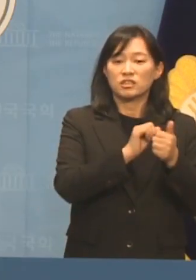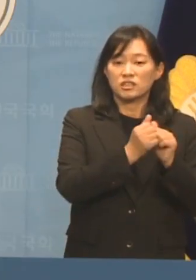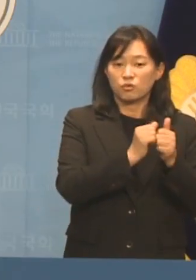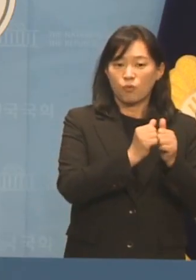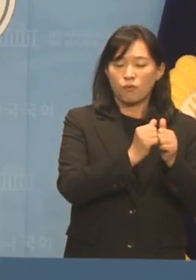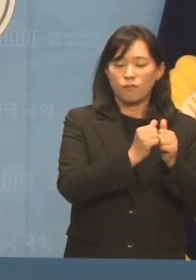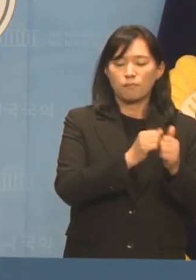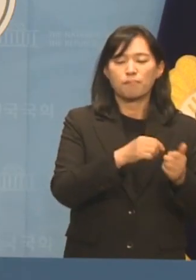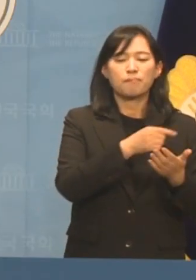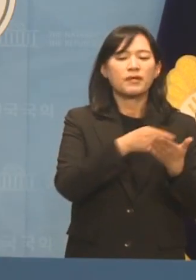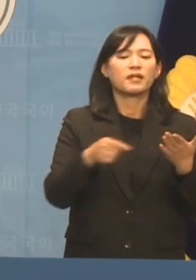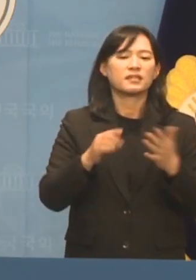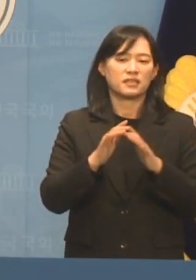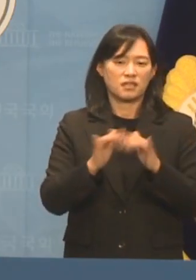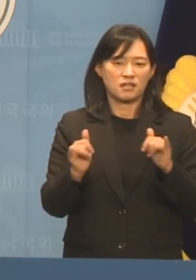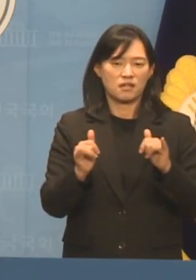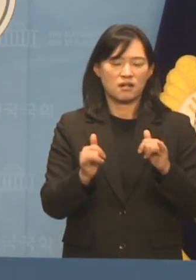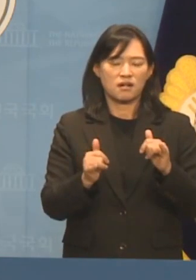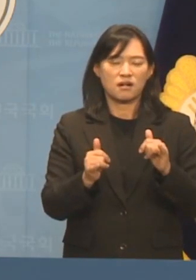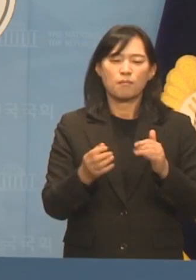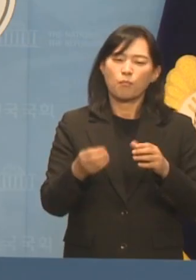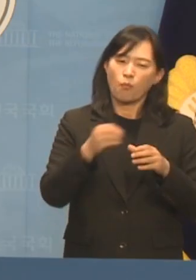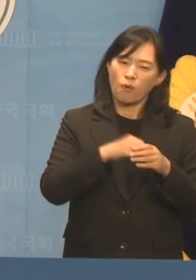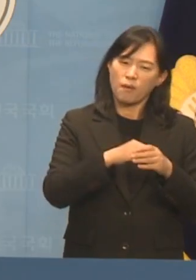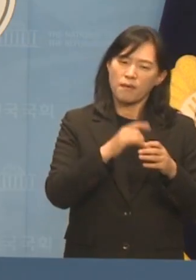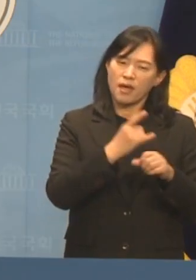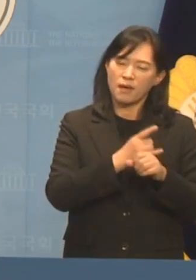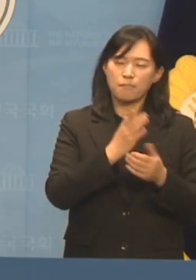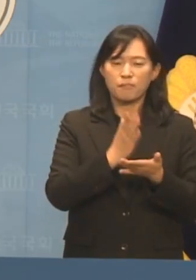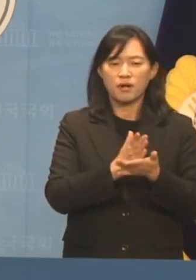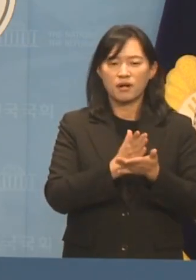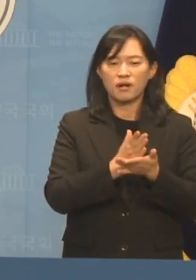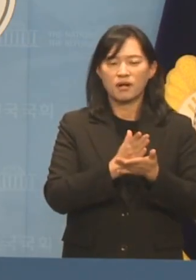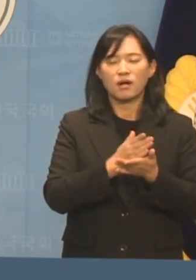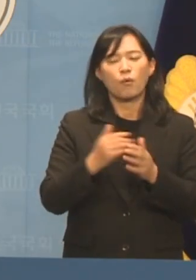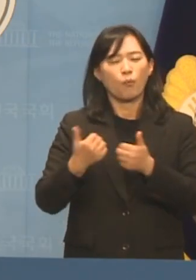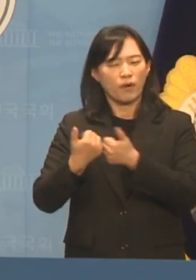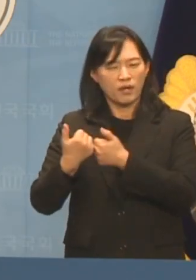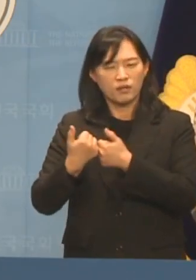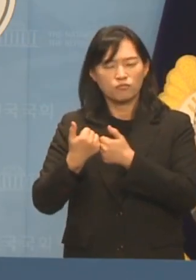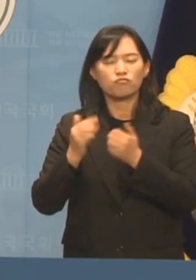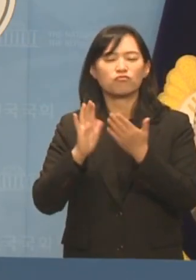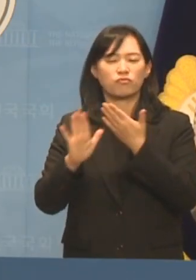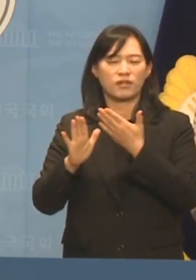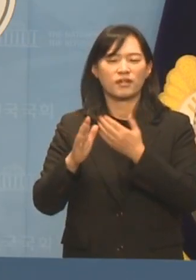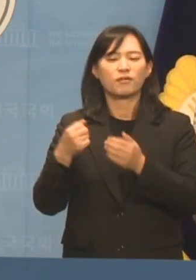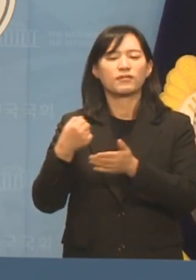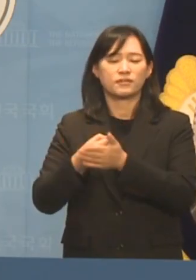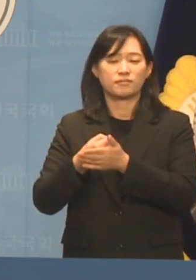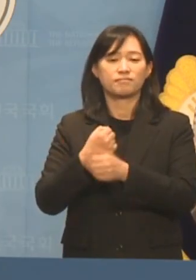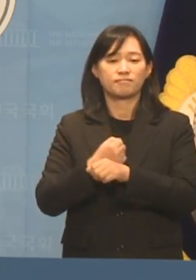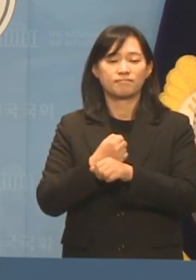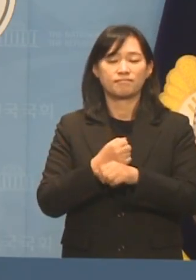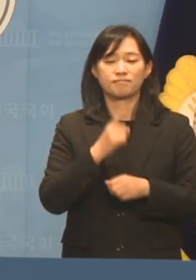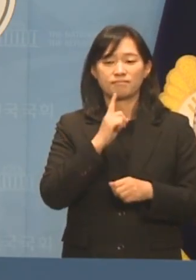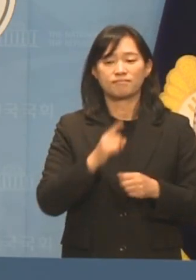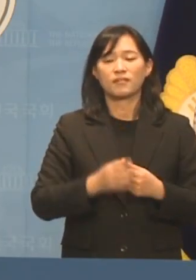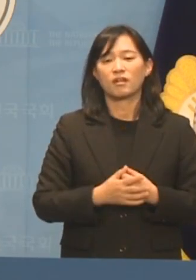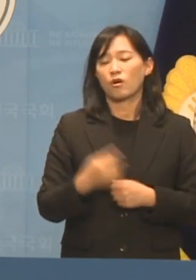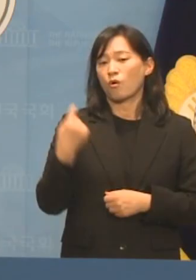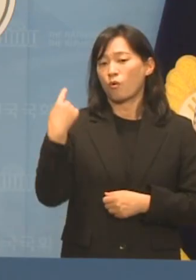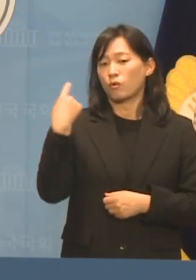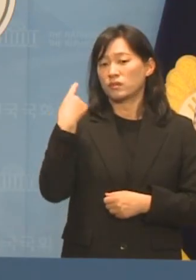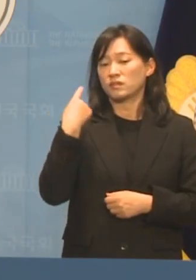관련해서 이 부분을 포함할 것인지 여부는 저희 회의를 통해서 논의를 하겠다는 말씀을 드립니다만은